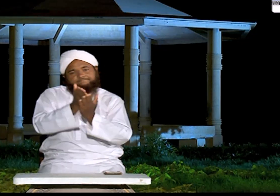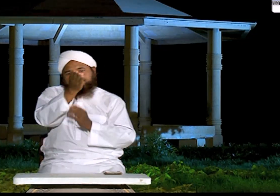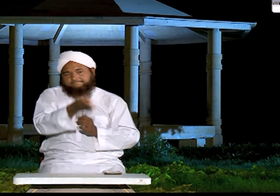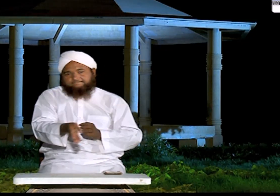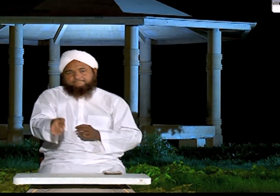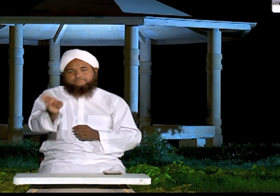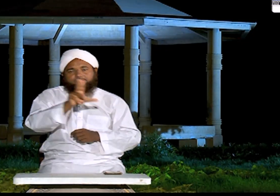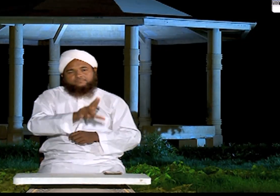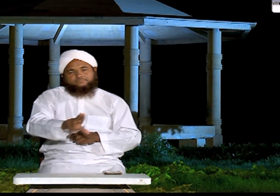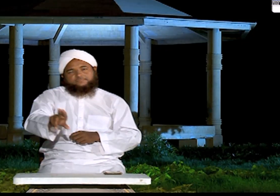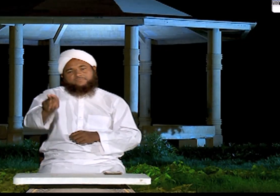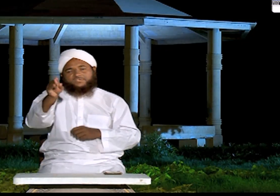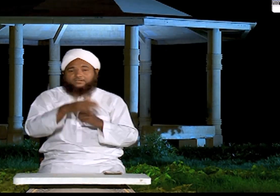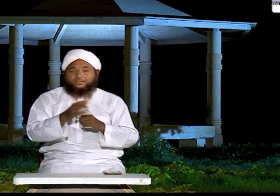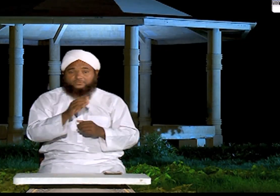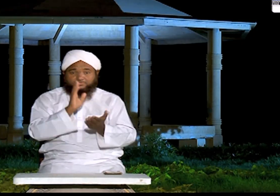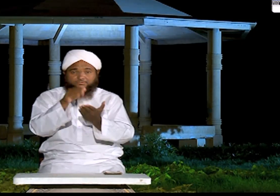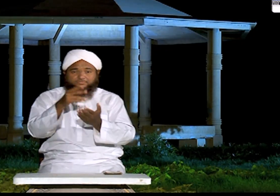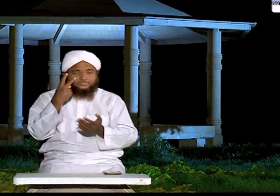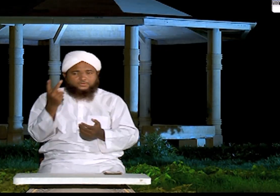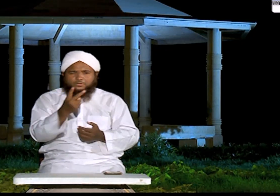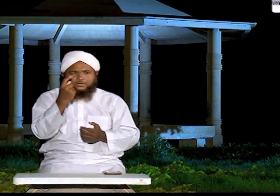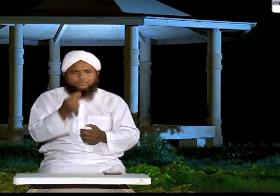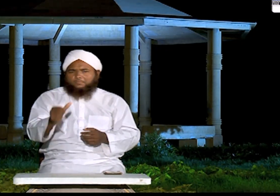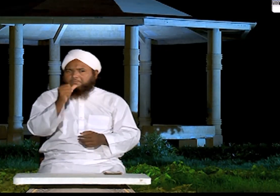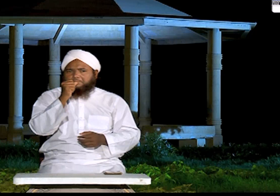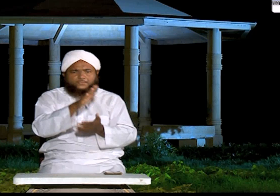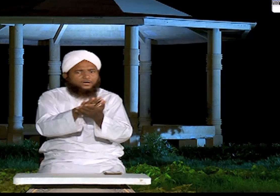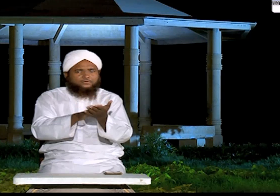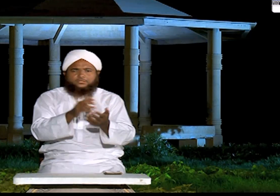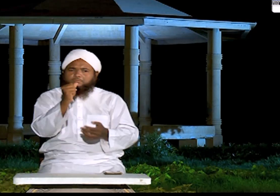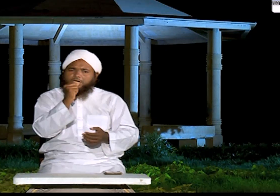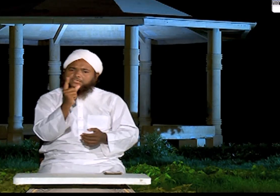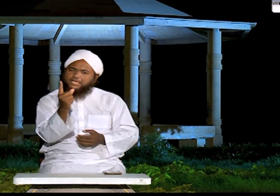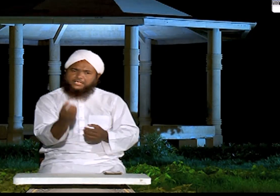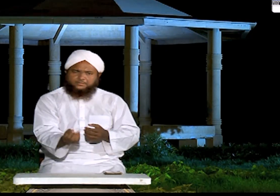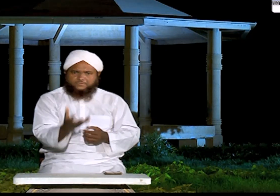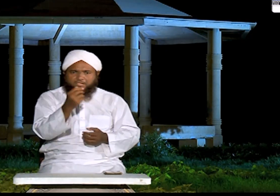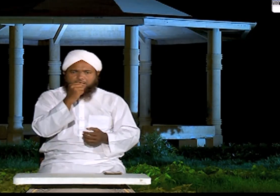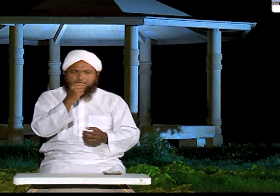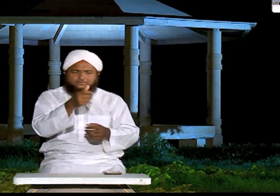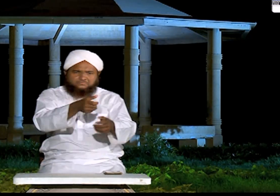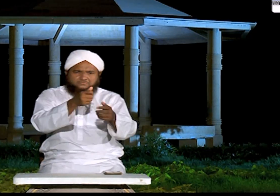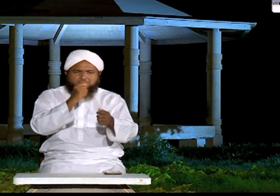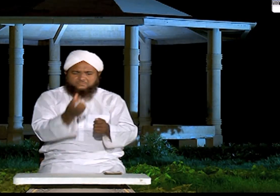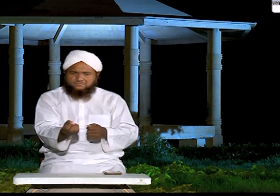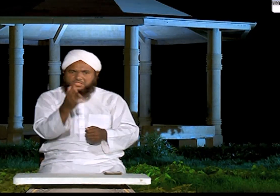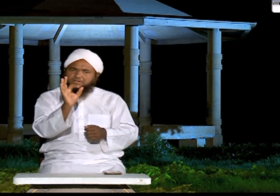علاوہ یہاں زندگی کے کوئی آثار نہیں تھے طبع کے قافلے نے وہاں پہنچ کر اسی چشمے کے پاس پڑاؤ ڈالا